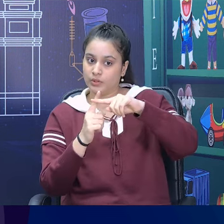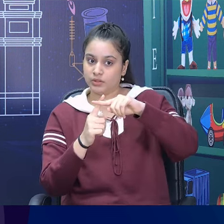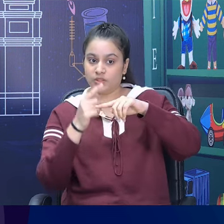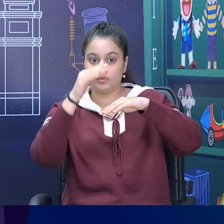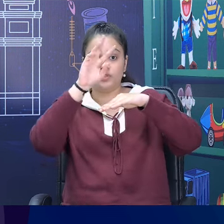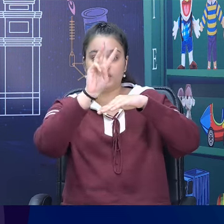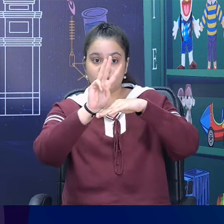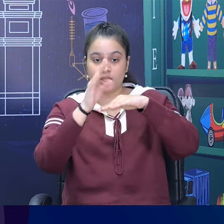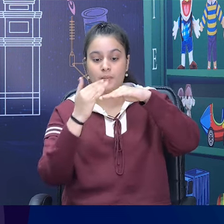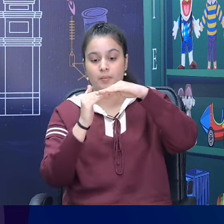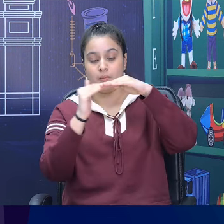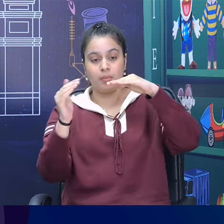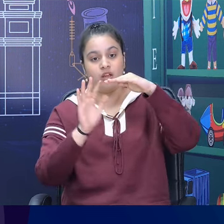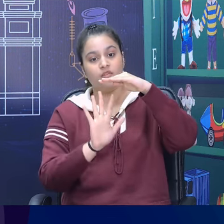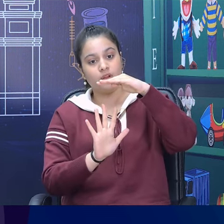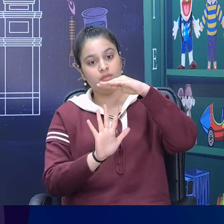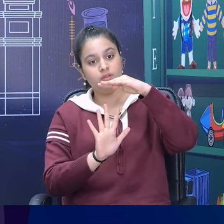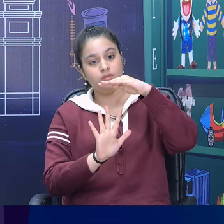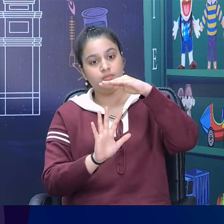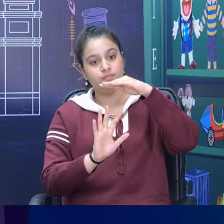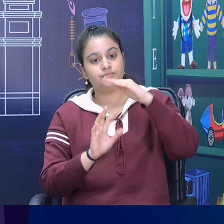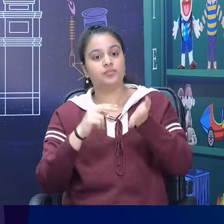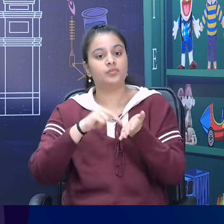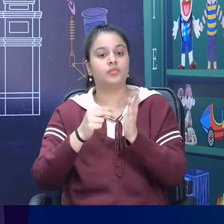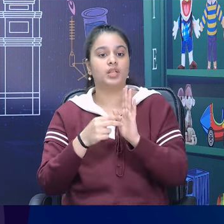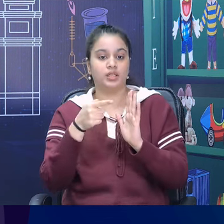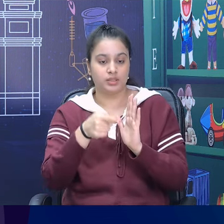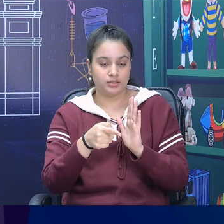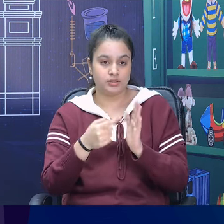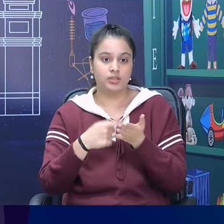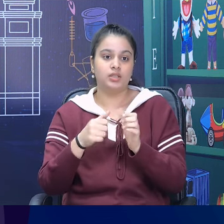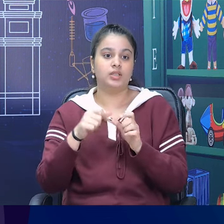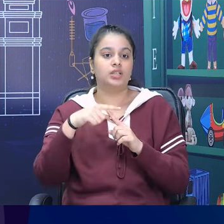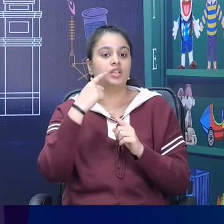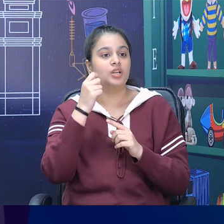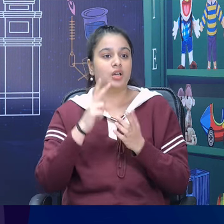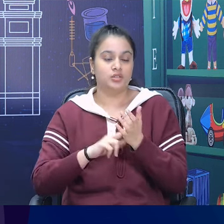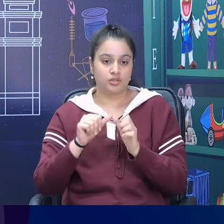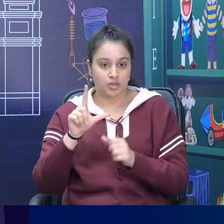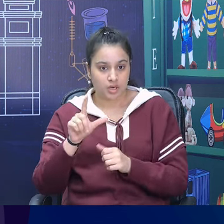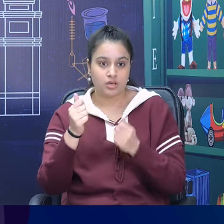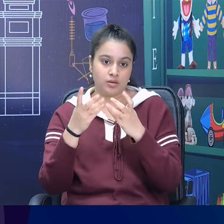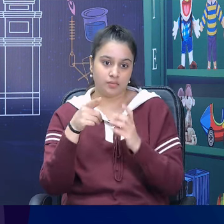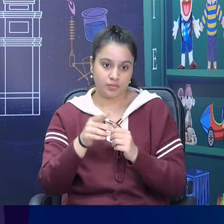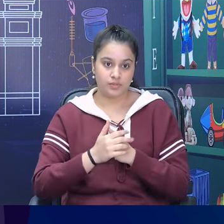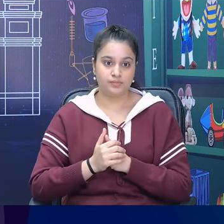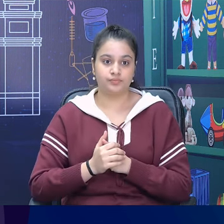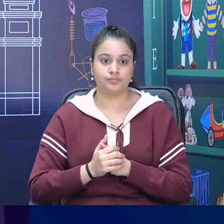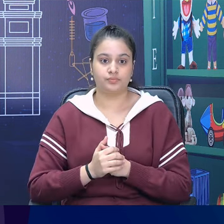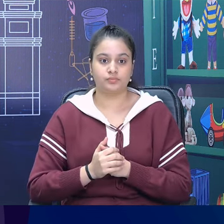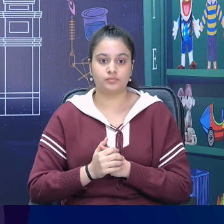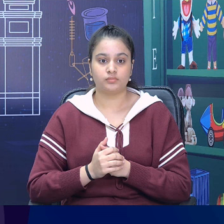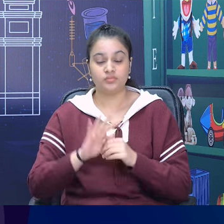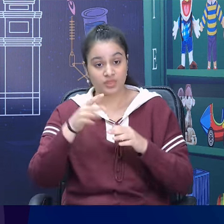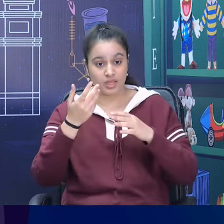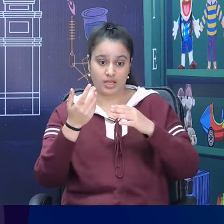है इज रिप्रेजेंट एज अ रेशनल नंबर देन हम मूव करते हैं रेशनल नंबर कैन बी नेगेटिव इट कैन बी -3 बा 5 यह भी